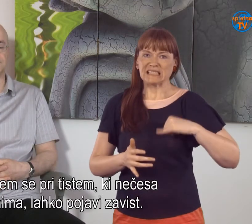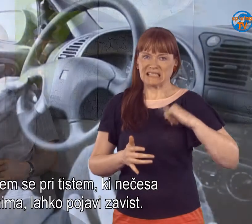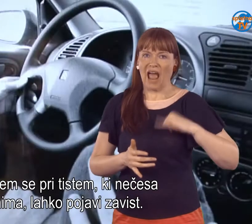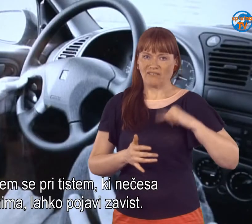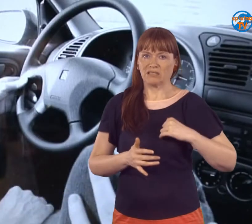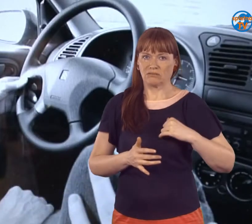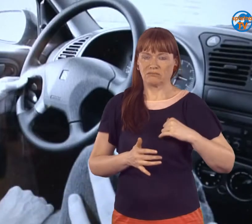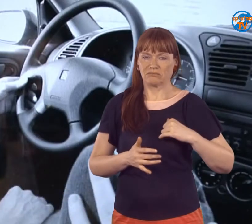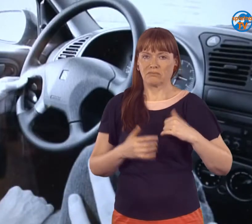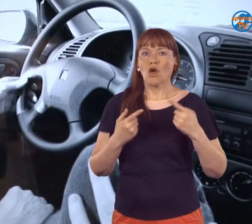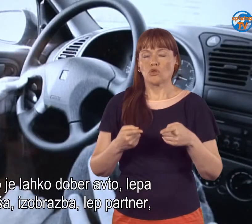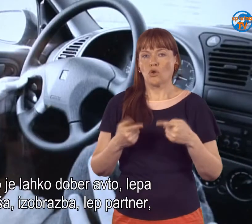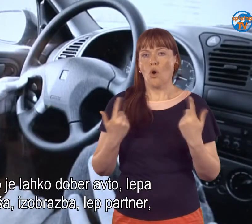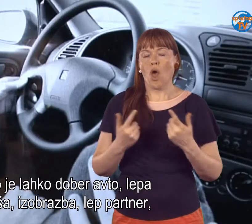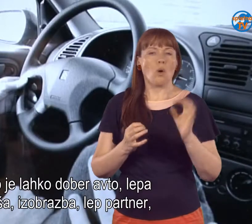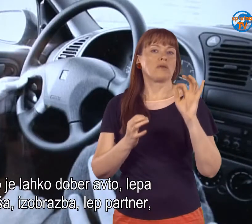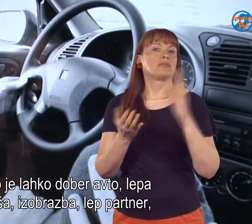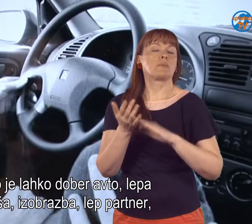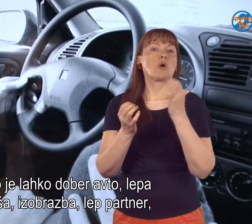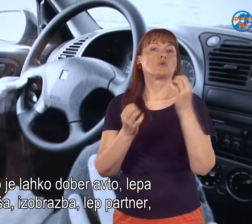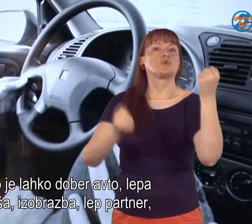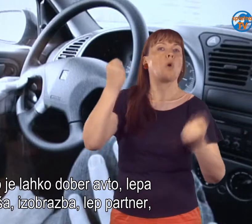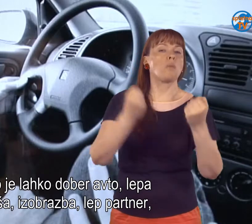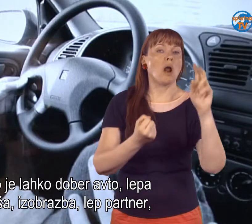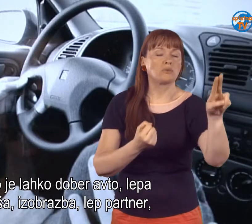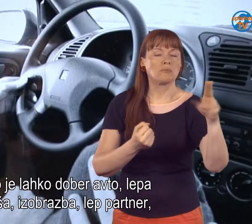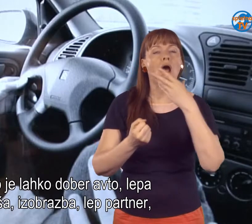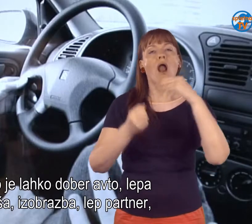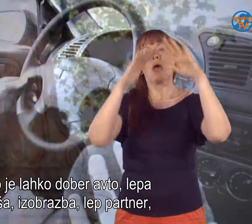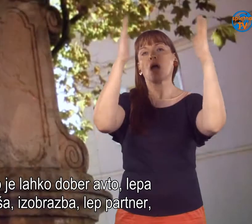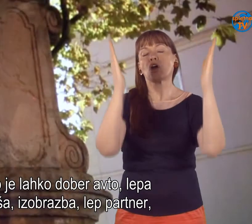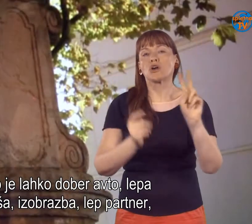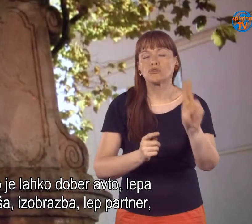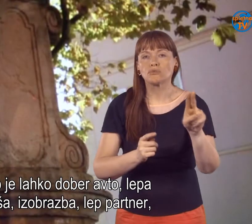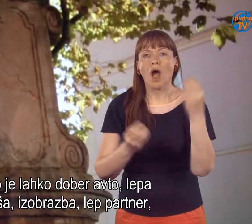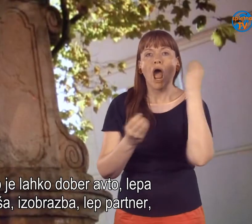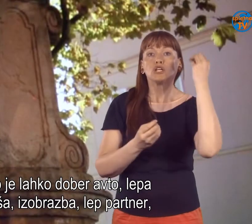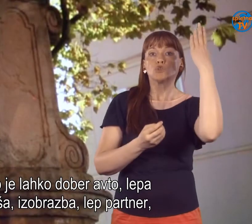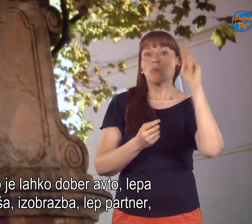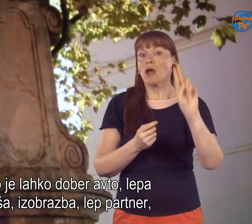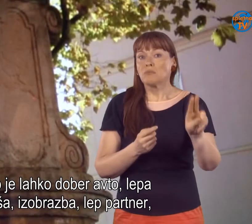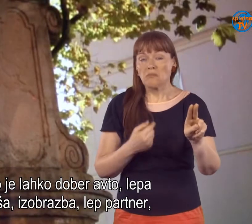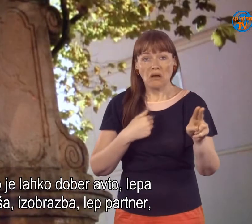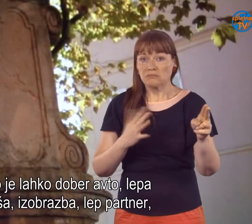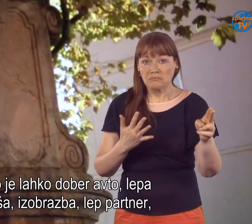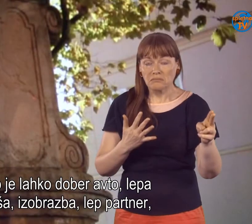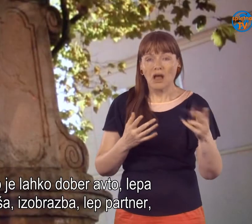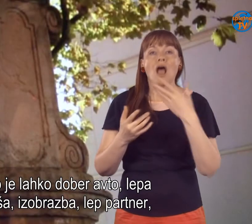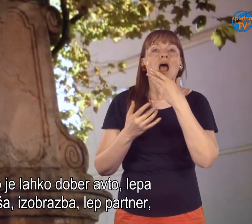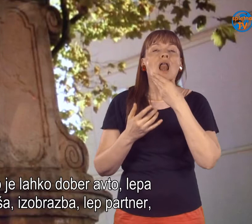zavist. To je lahko nek dober avto, lahko je lepa hiša, lahko je